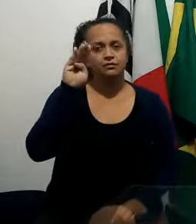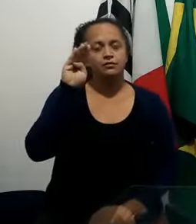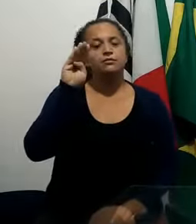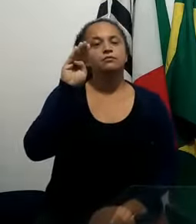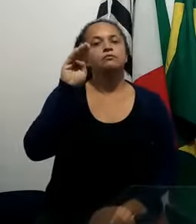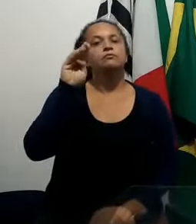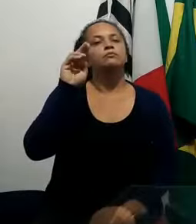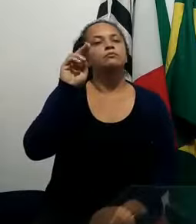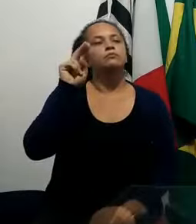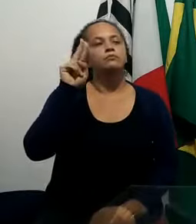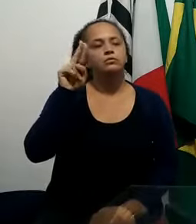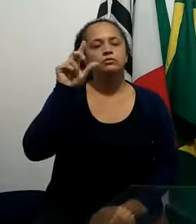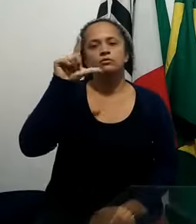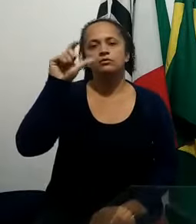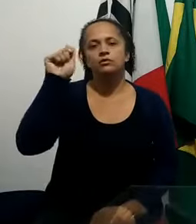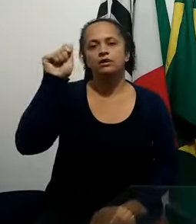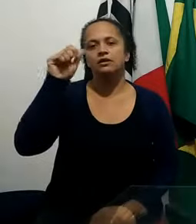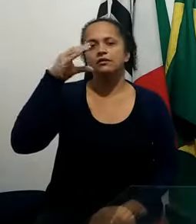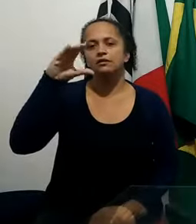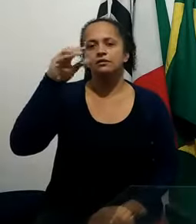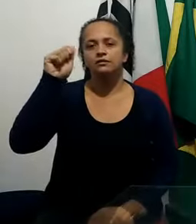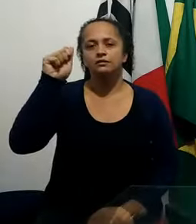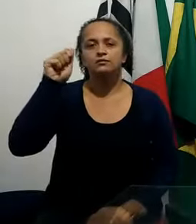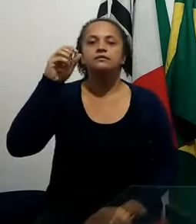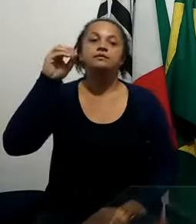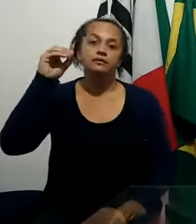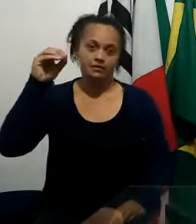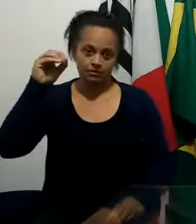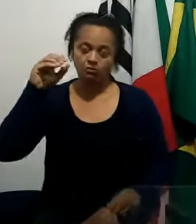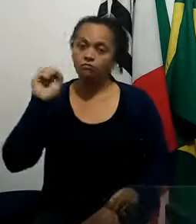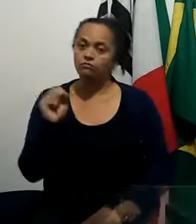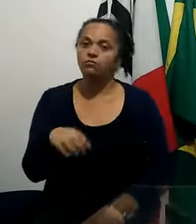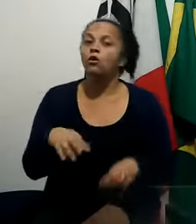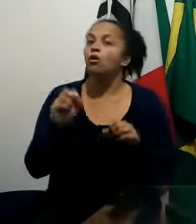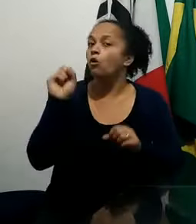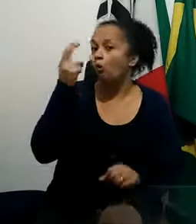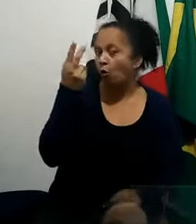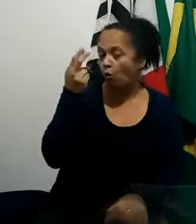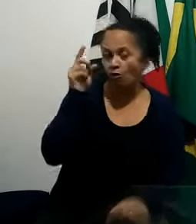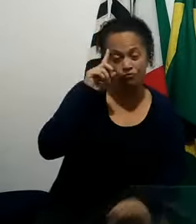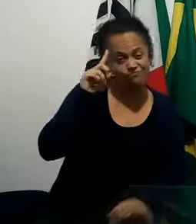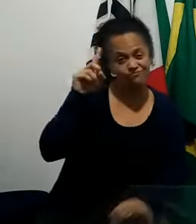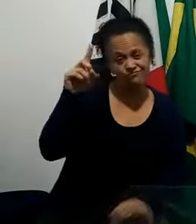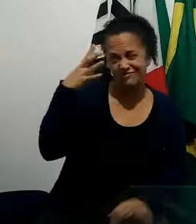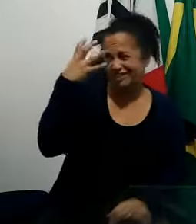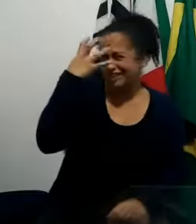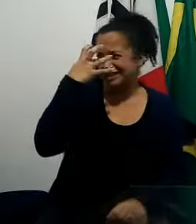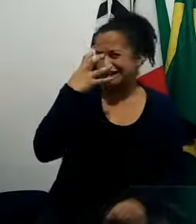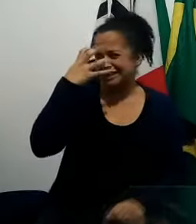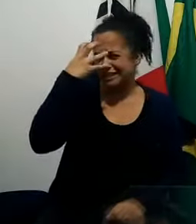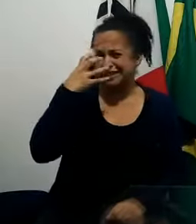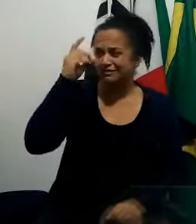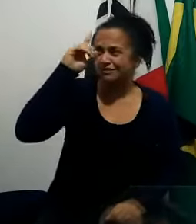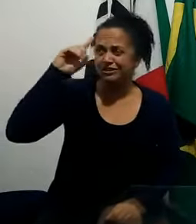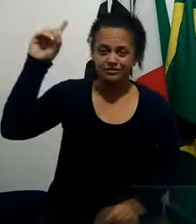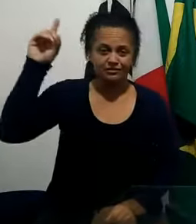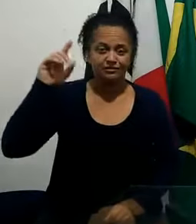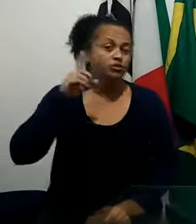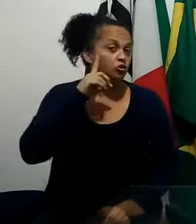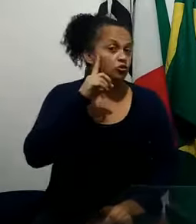conferir isso em 1 Tessalonicenses, capítulo 5, do versículo 2 ao